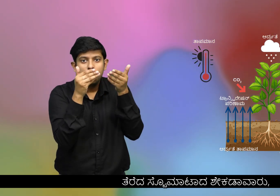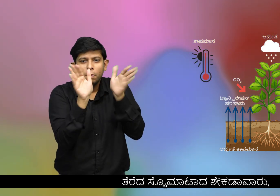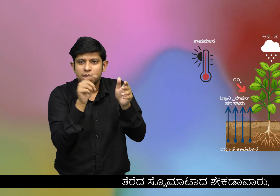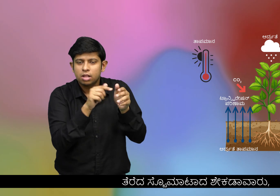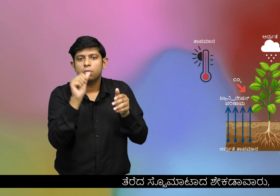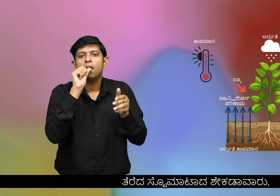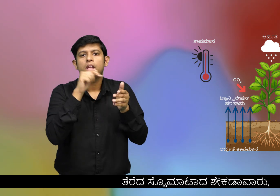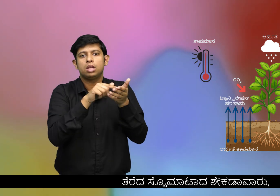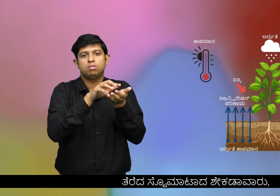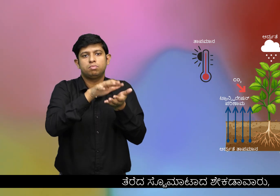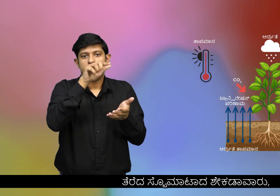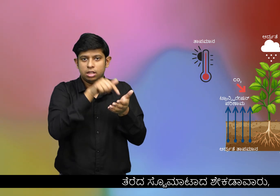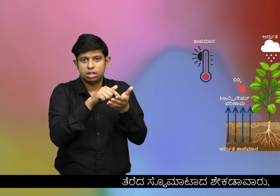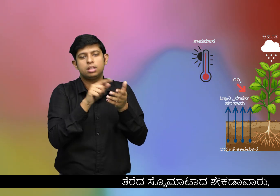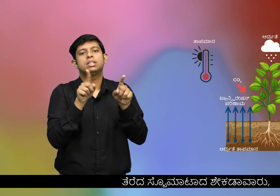ತೆರೆದ ಸ್ಟೊಮ್ಯಾಟಾದ ಶೇಕಡಾವಾರು,